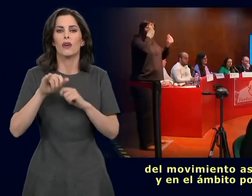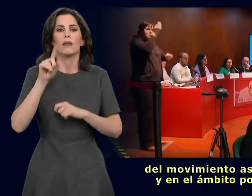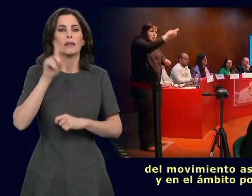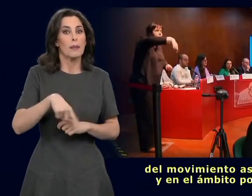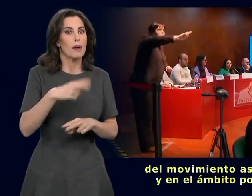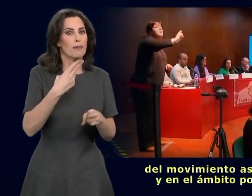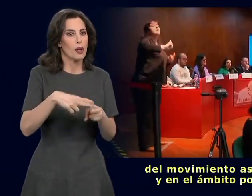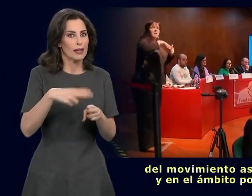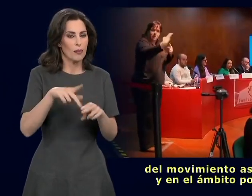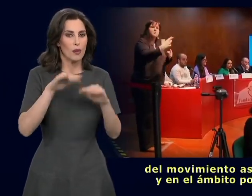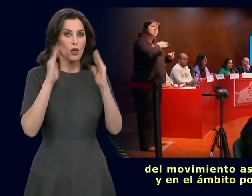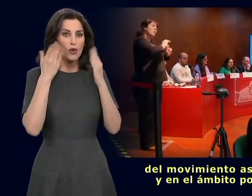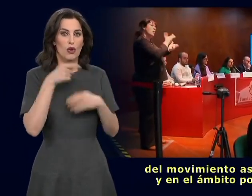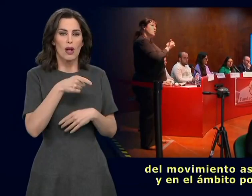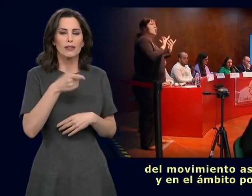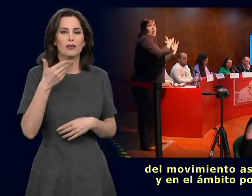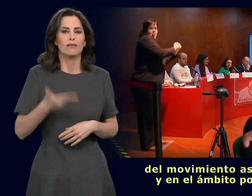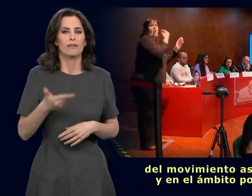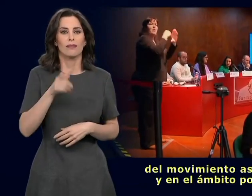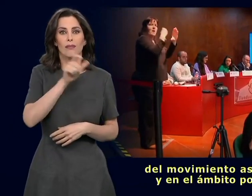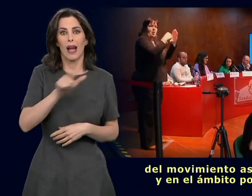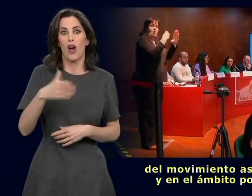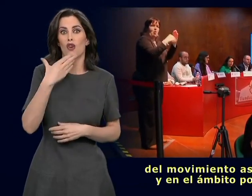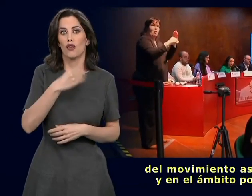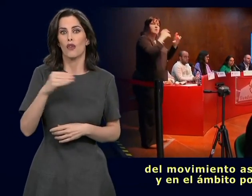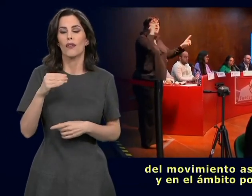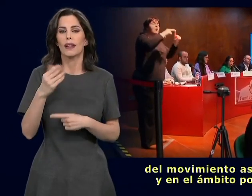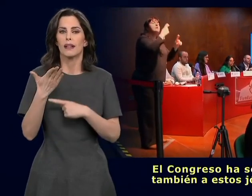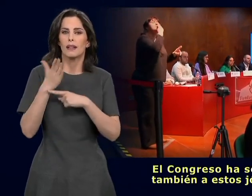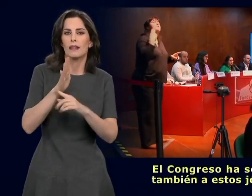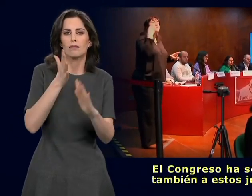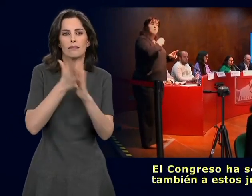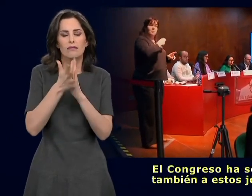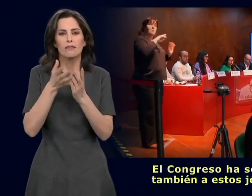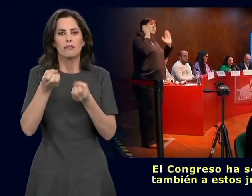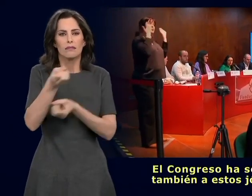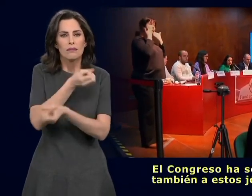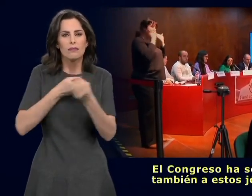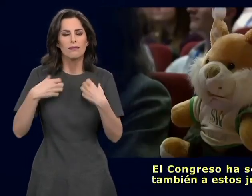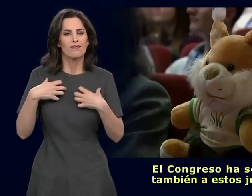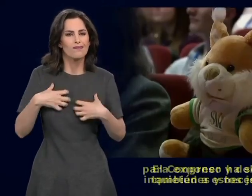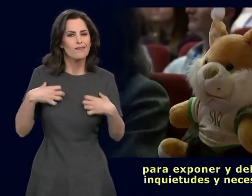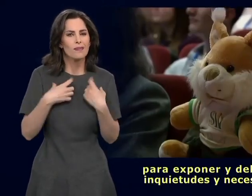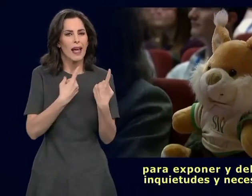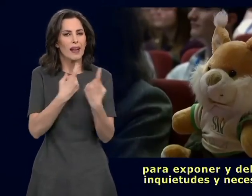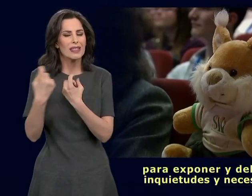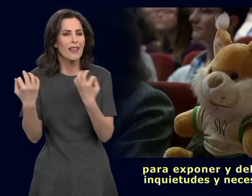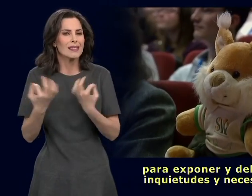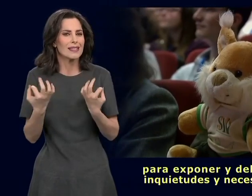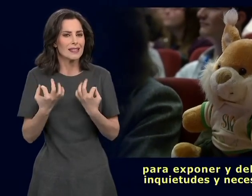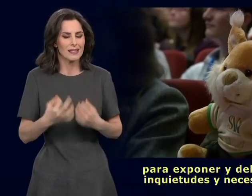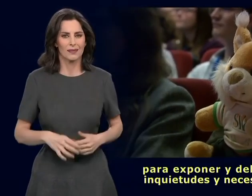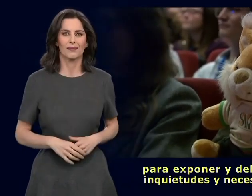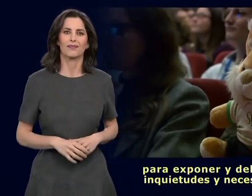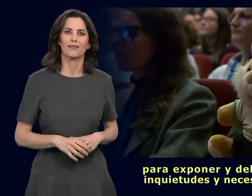dentro del movimiento asociativo y en el ámbito político. El Congreso ha servido también a estos jóvenes para exponer y debatir sus